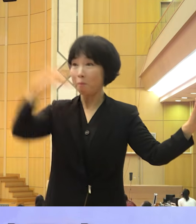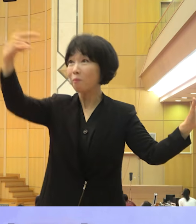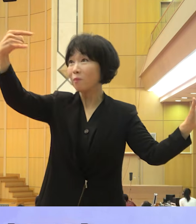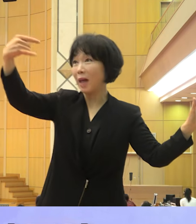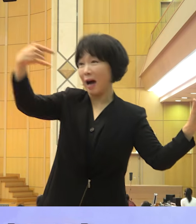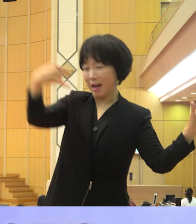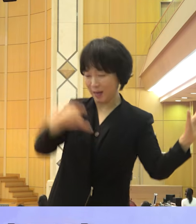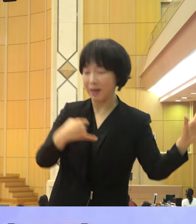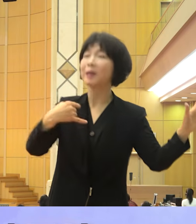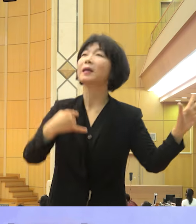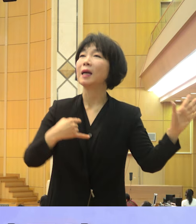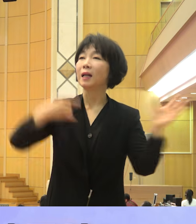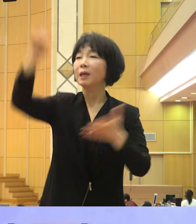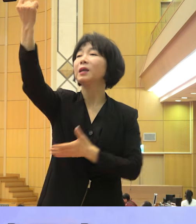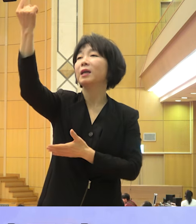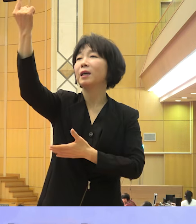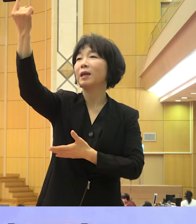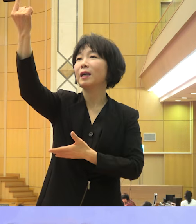이곳에